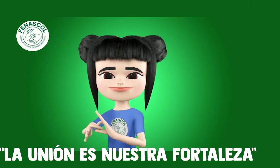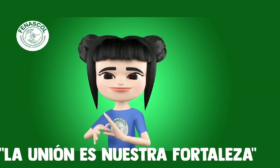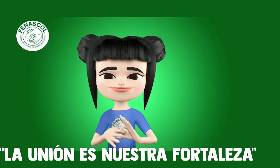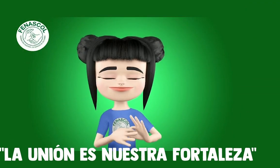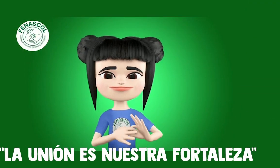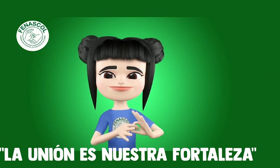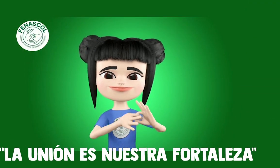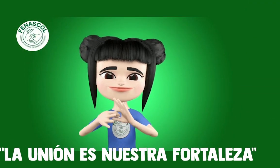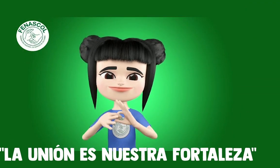La unión